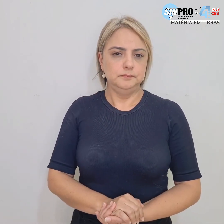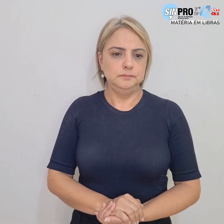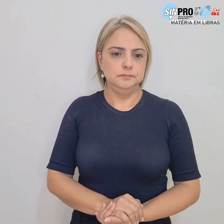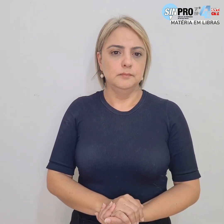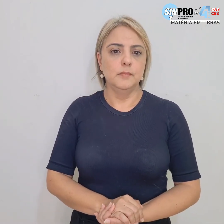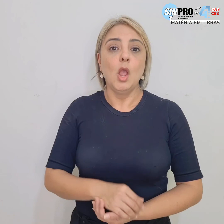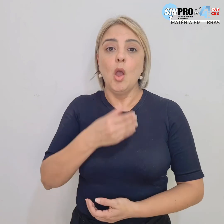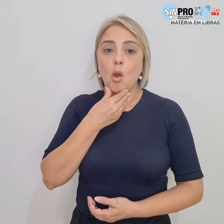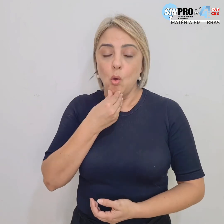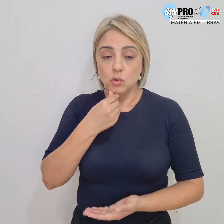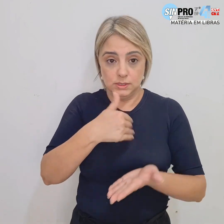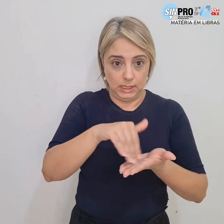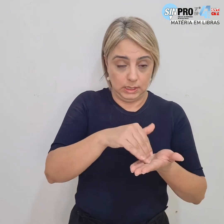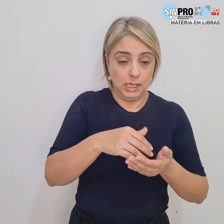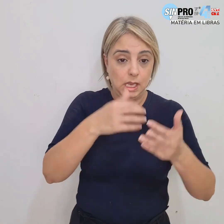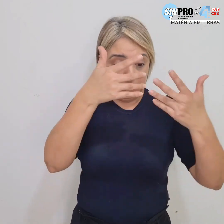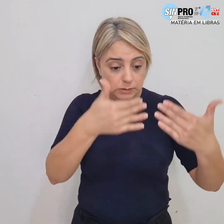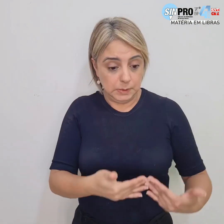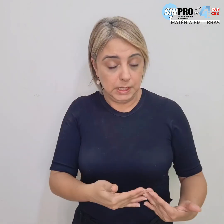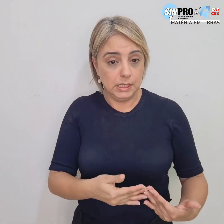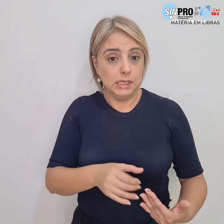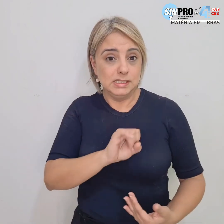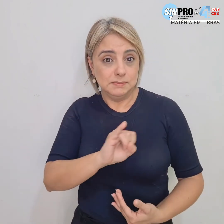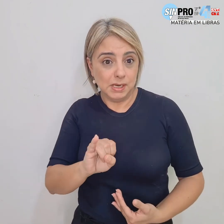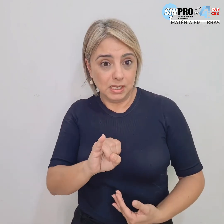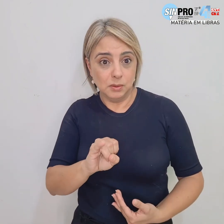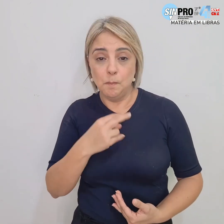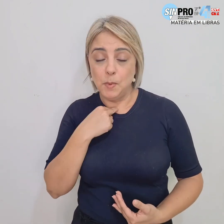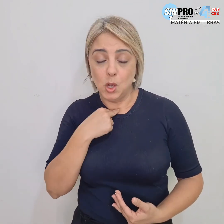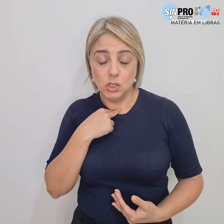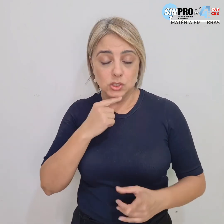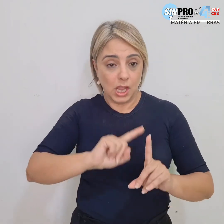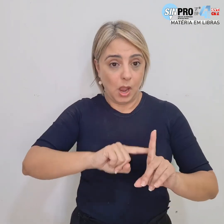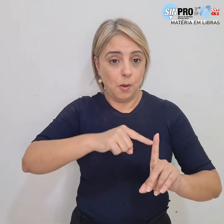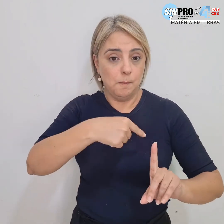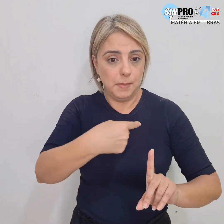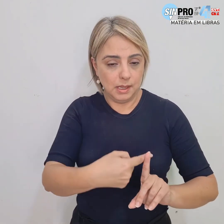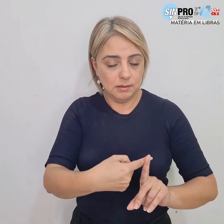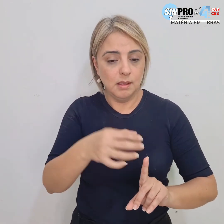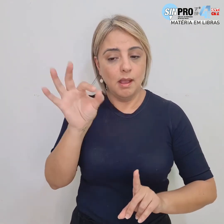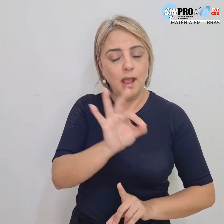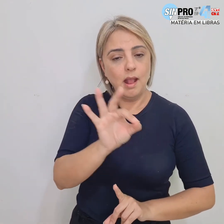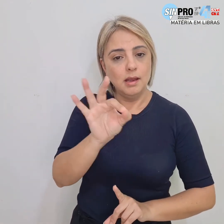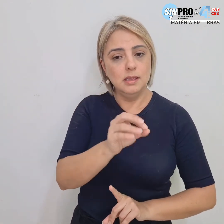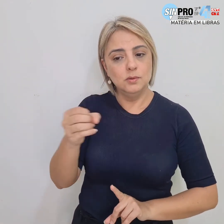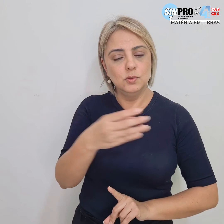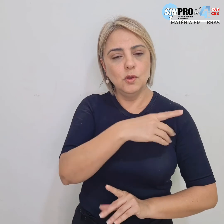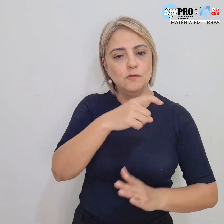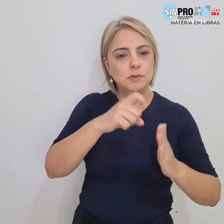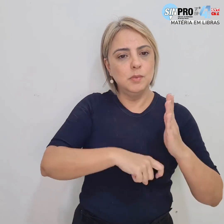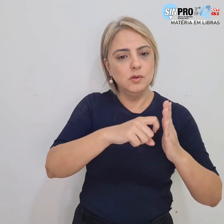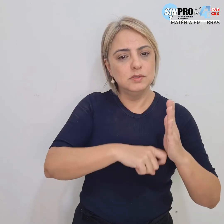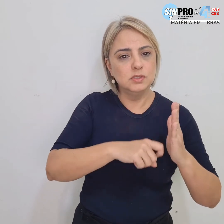Ele diz ainda que, para não haver aumento, a alíquota do novo imposto deveria ser de, no